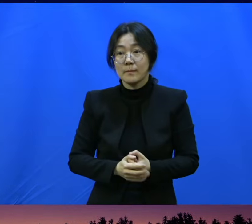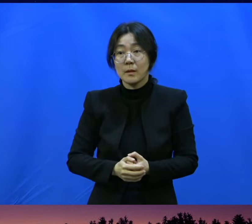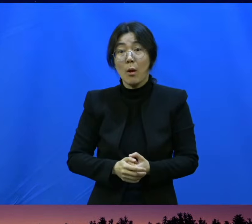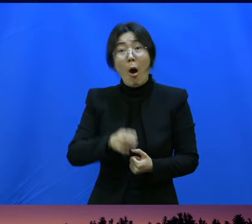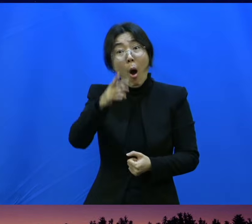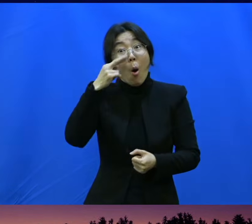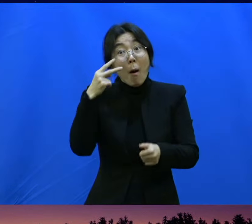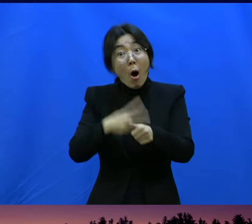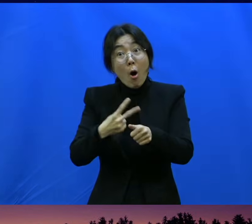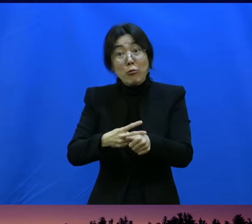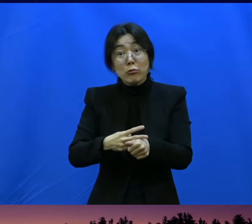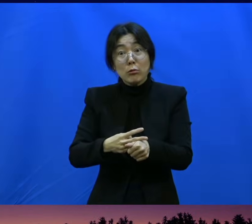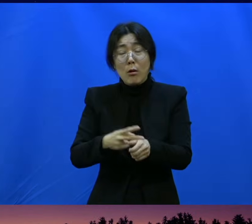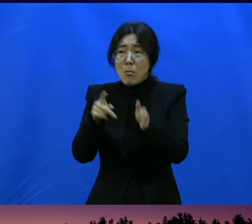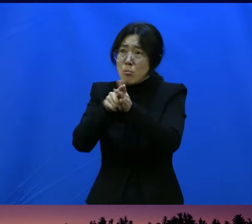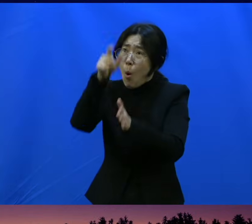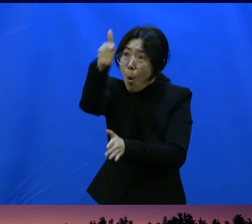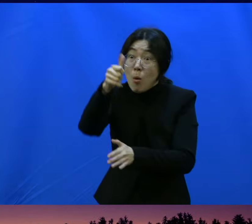네.